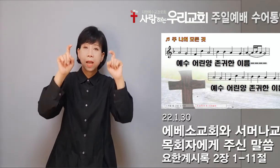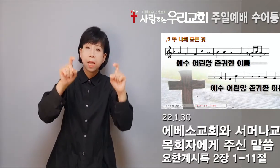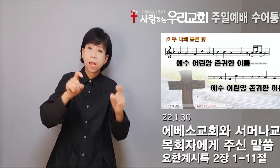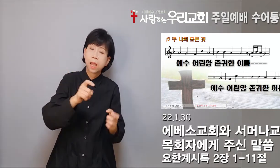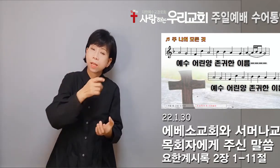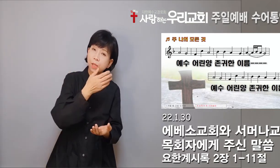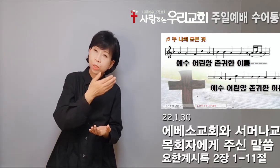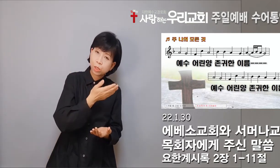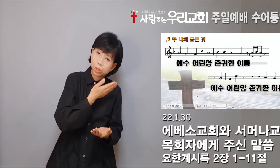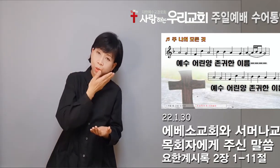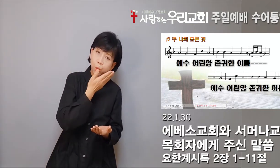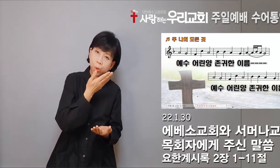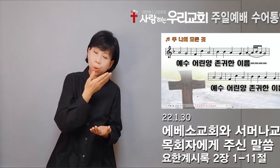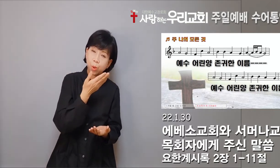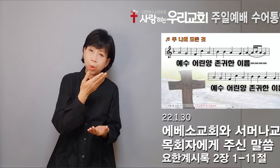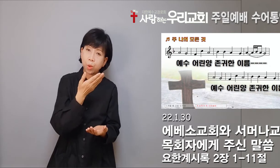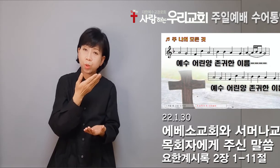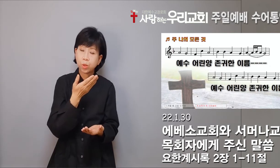어린 양